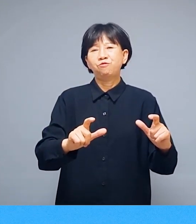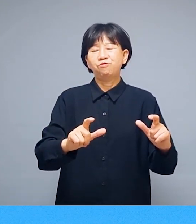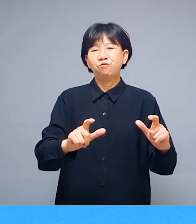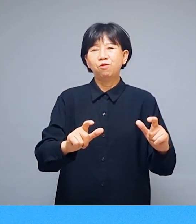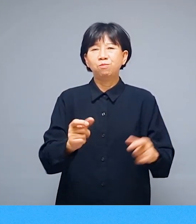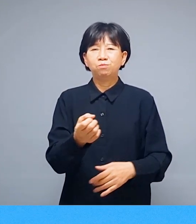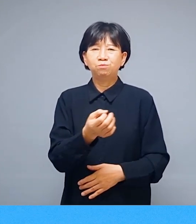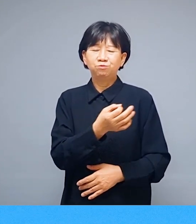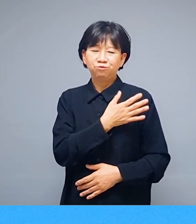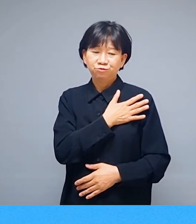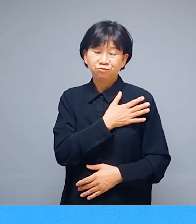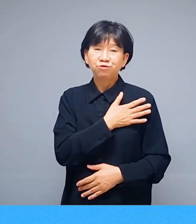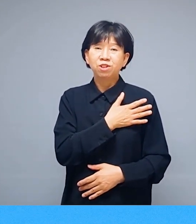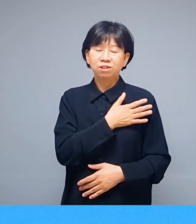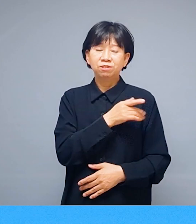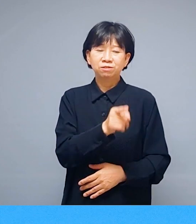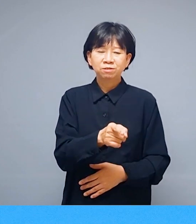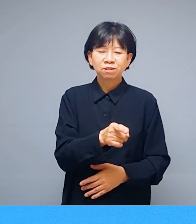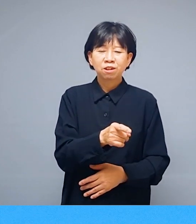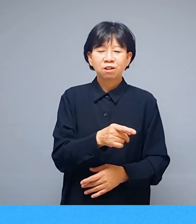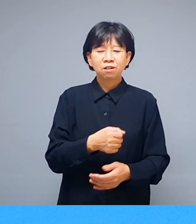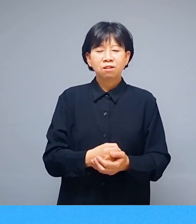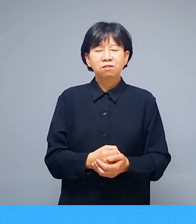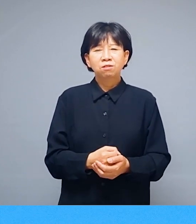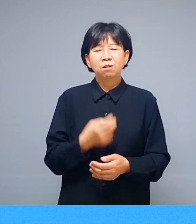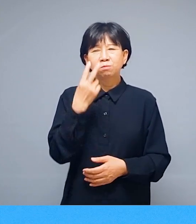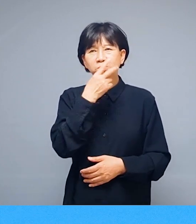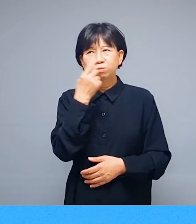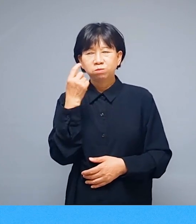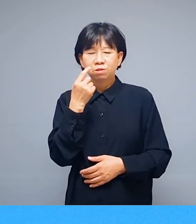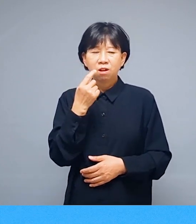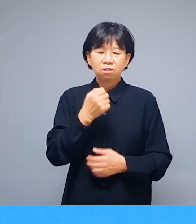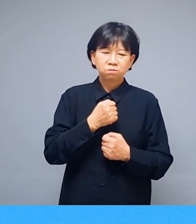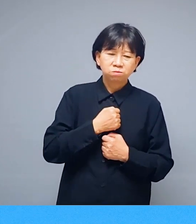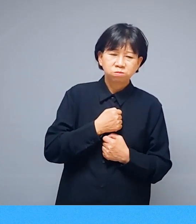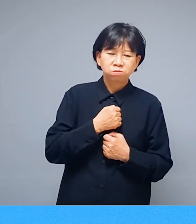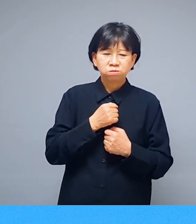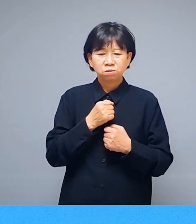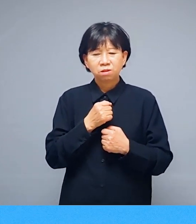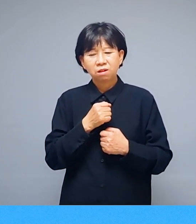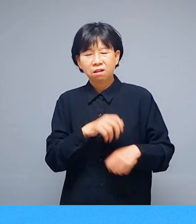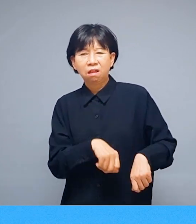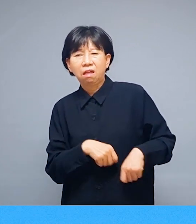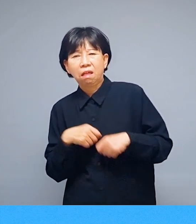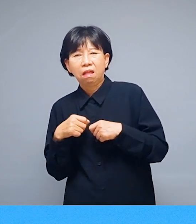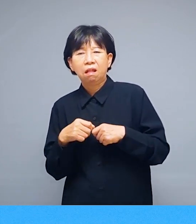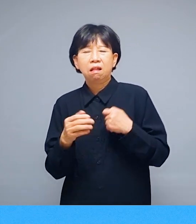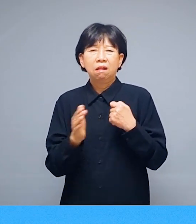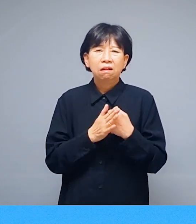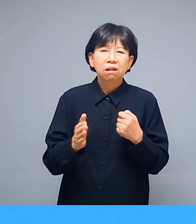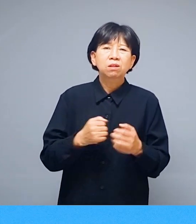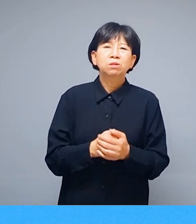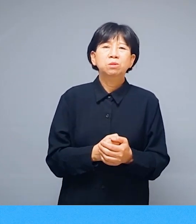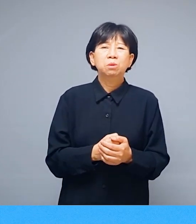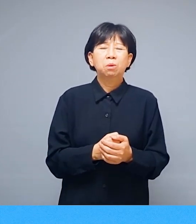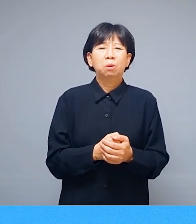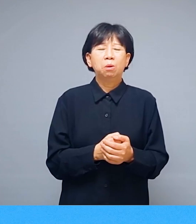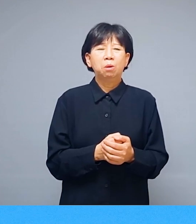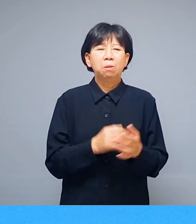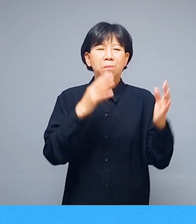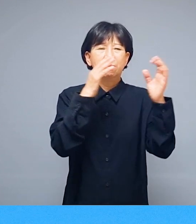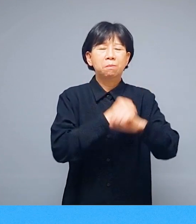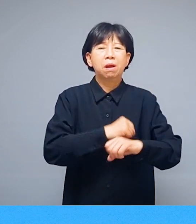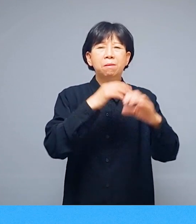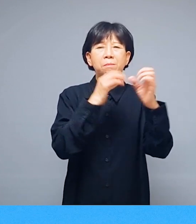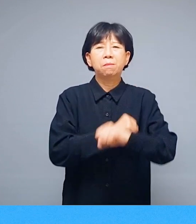풍요함에 안주하며 경계를 소홀히 한 결과 적들에게 무려 2번이나 쉽게 무너진